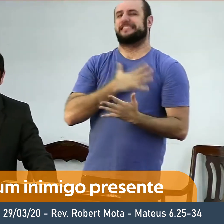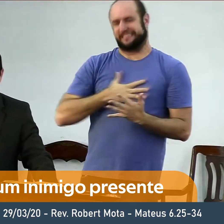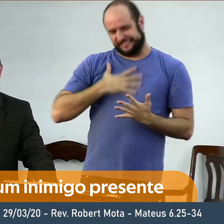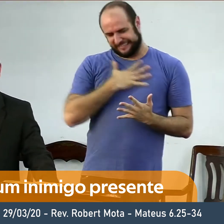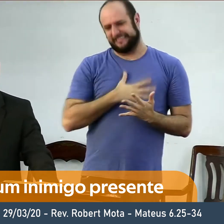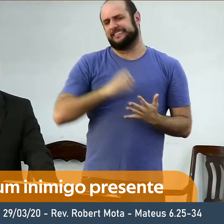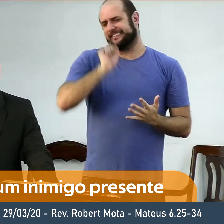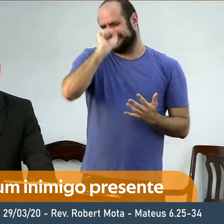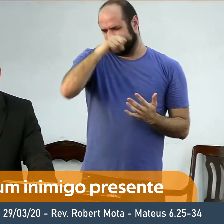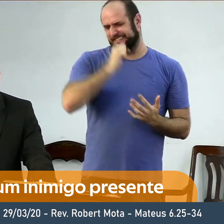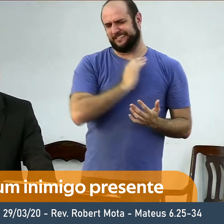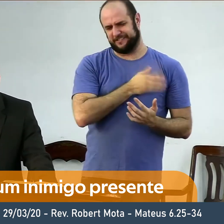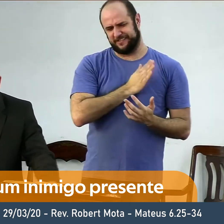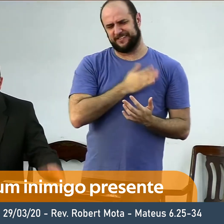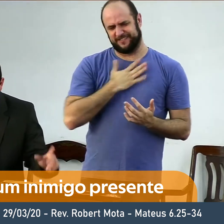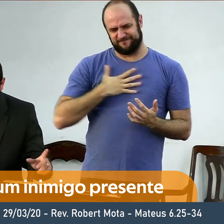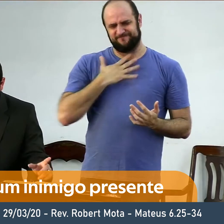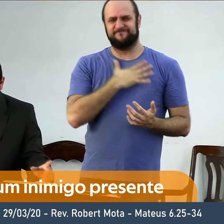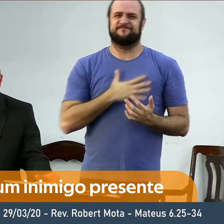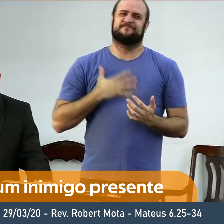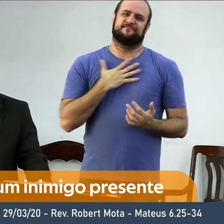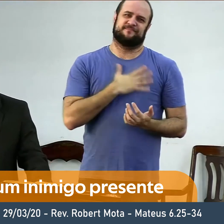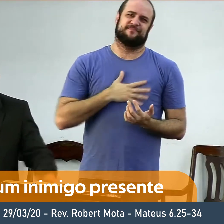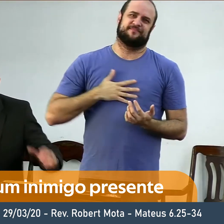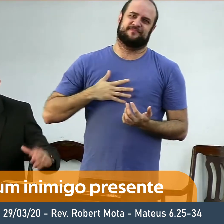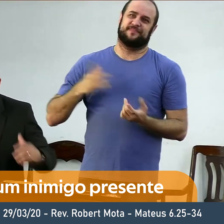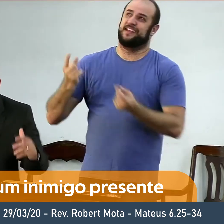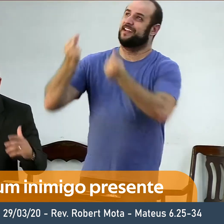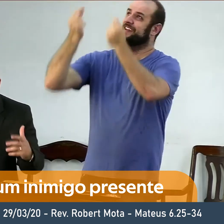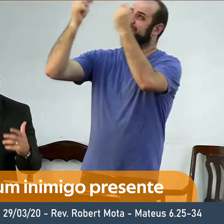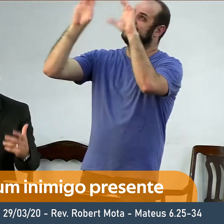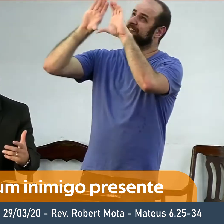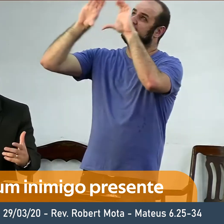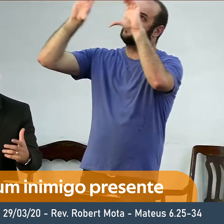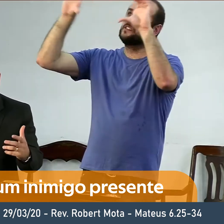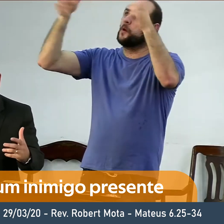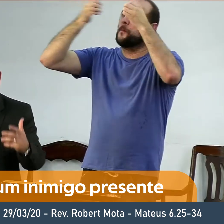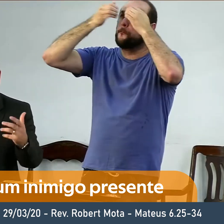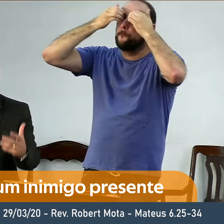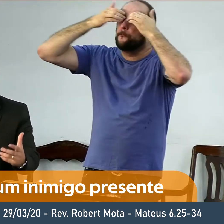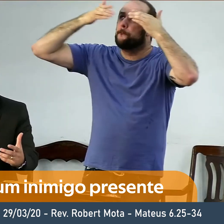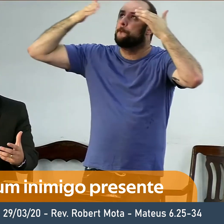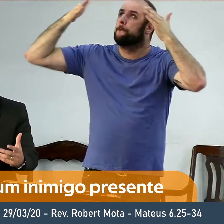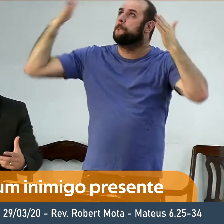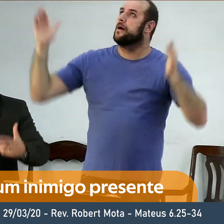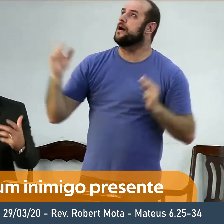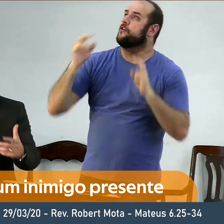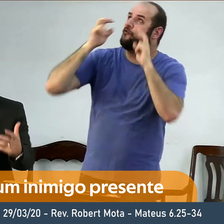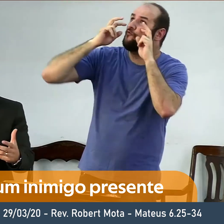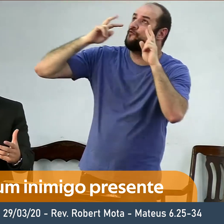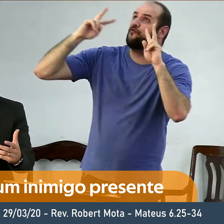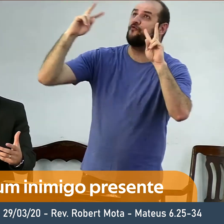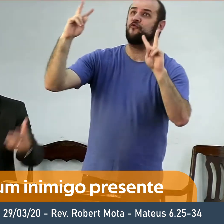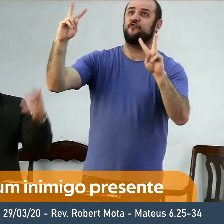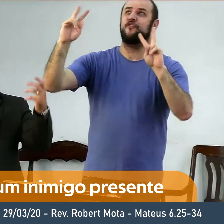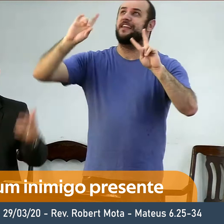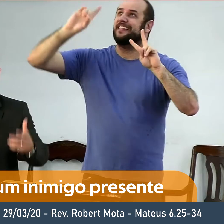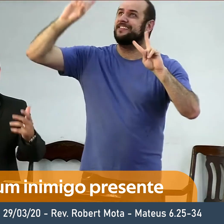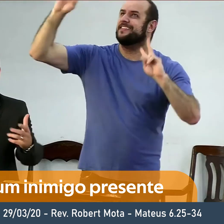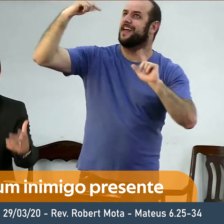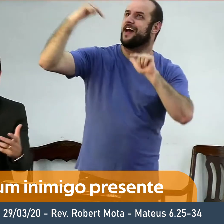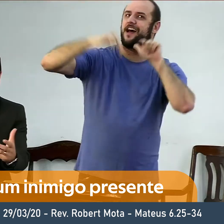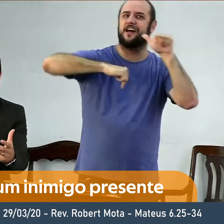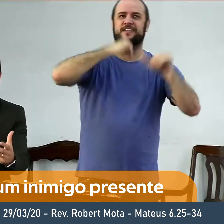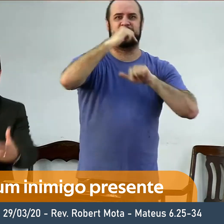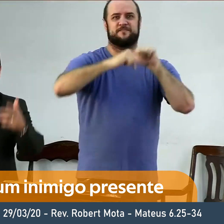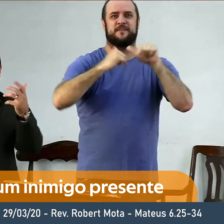satisfazem sim o nosso coração. E os tesouros do céu abrem os nossos olhos para a realidade. E esses tesouros dos céus não